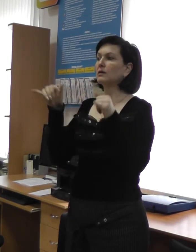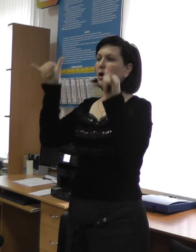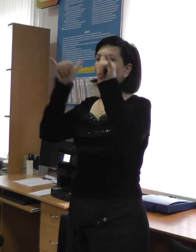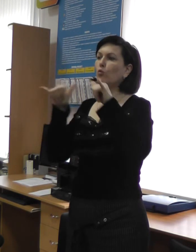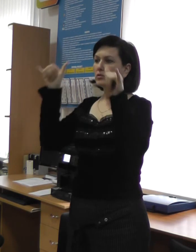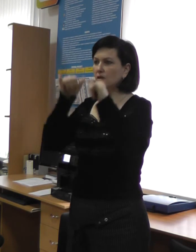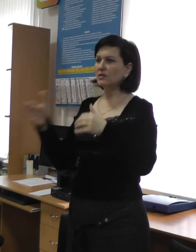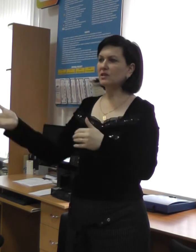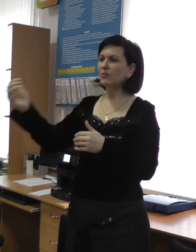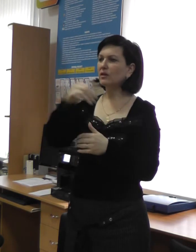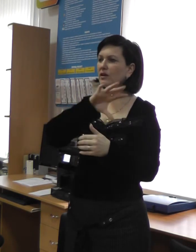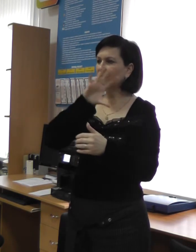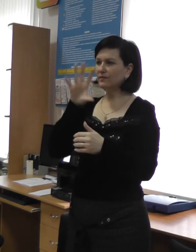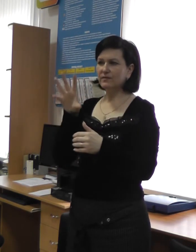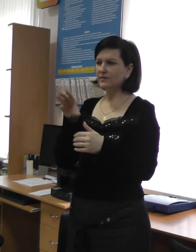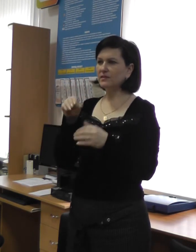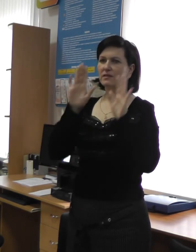культуры и этнографии греков Ставрополя.